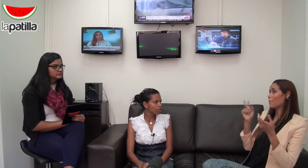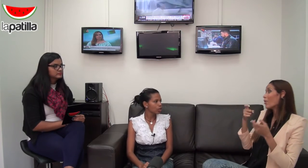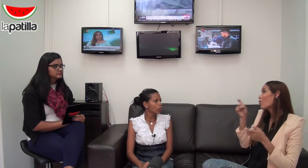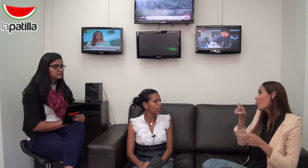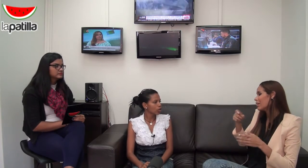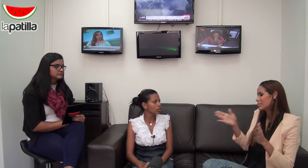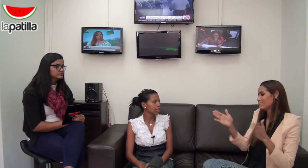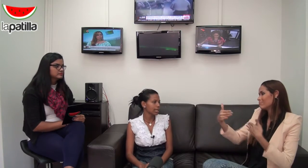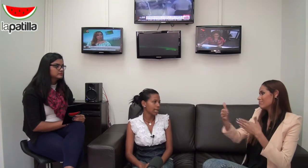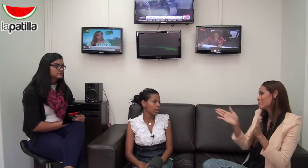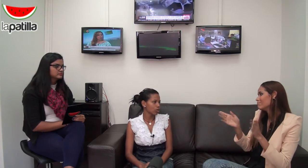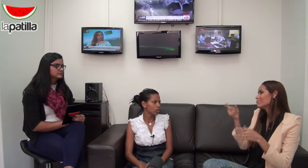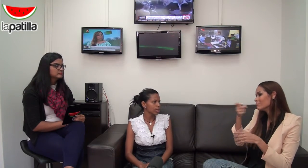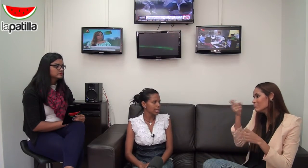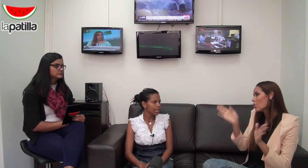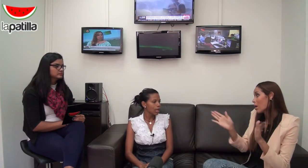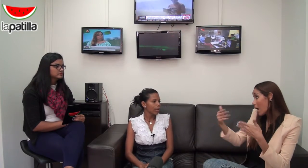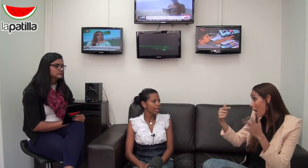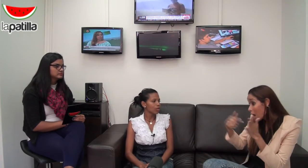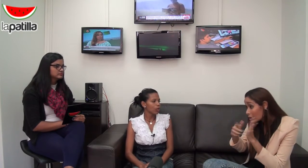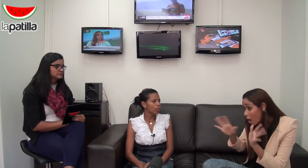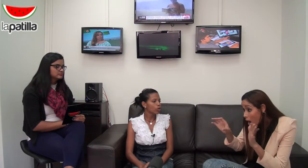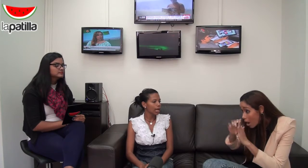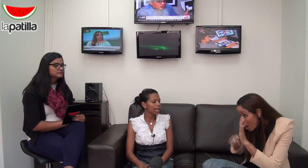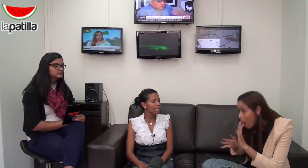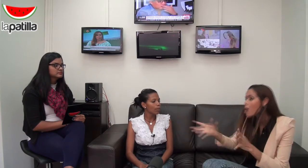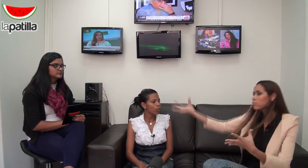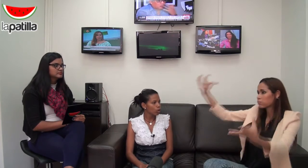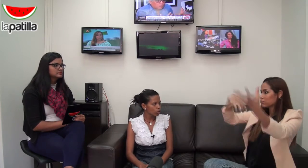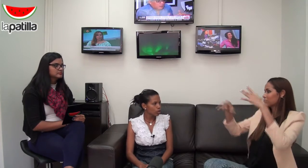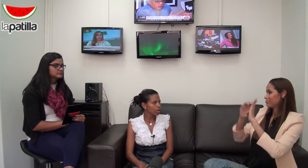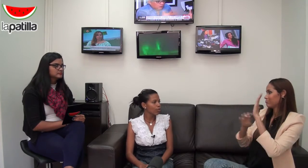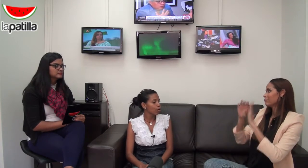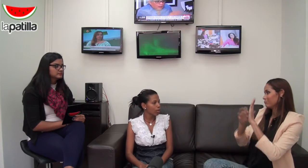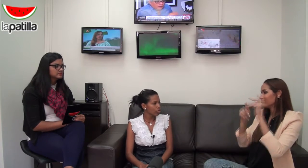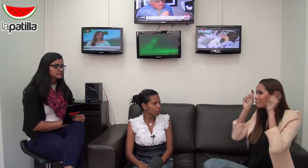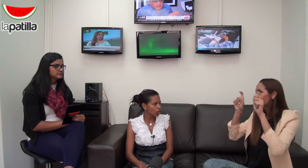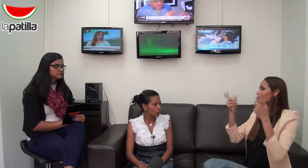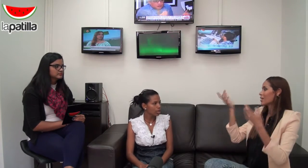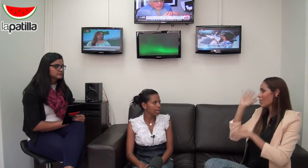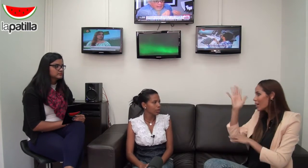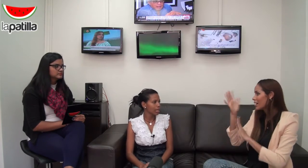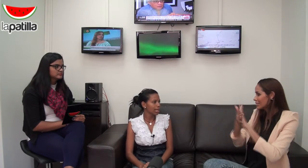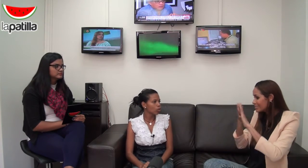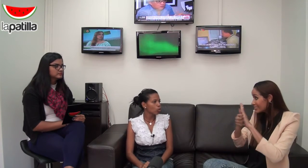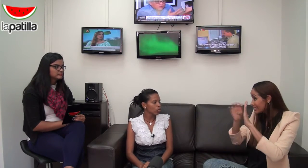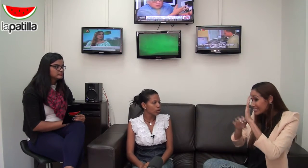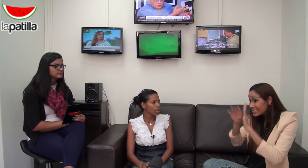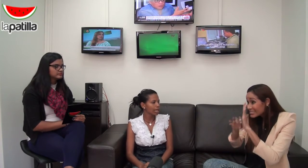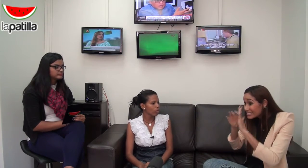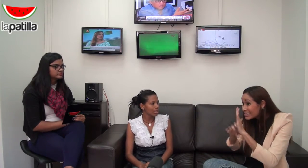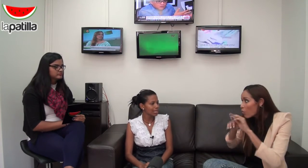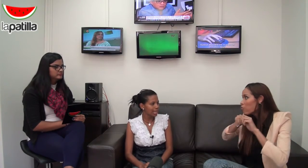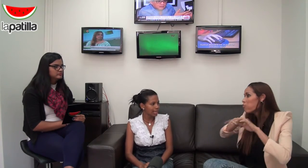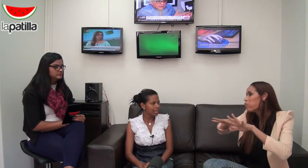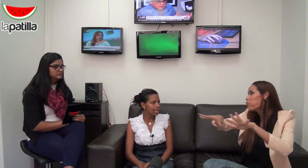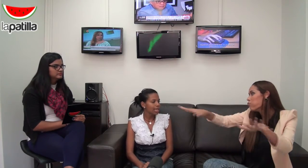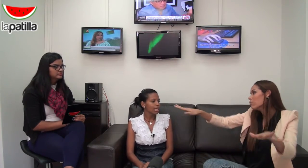donde pueden contactarnos, para que puedan buscar el apoyo, la formación a nivel de cursos de lengua de señas que